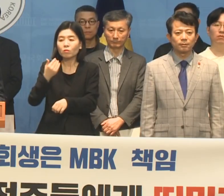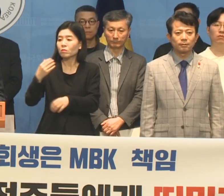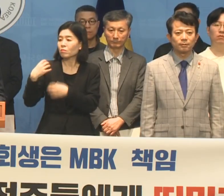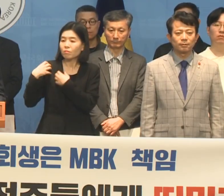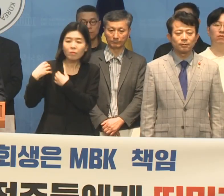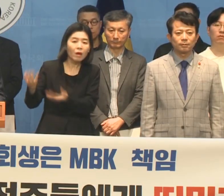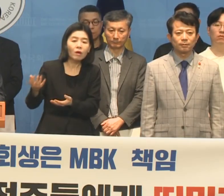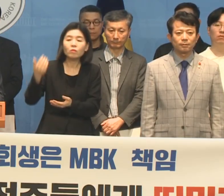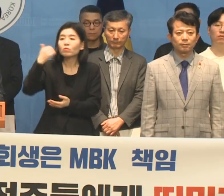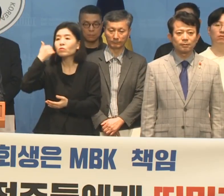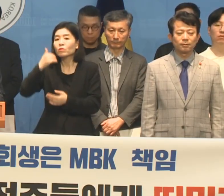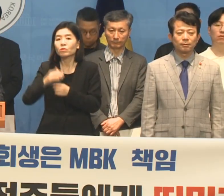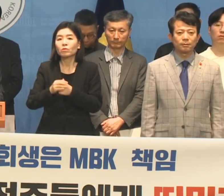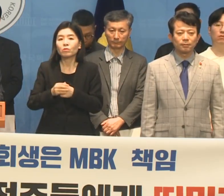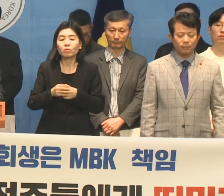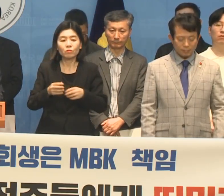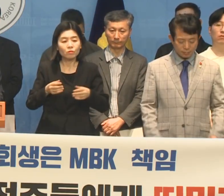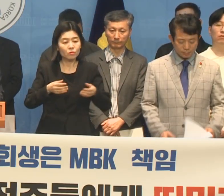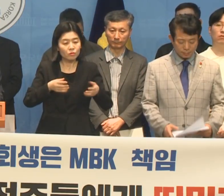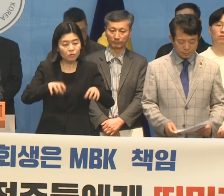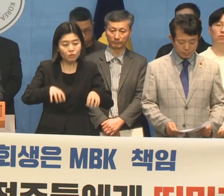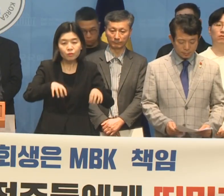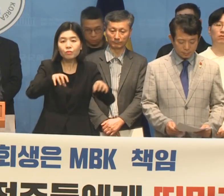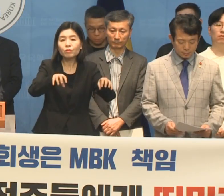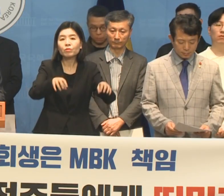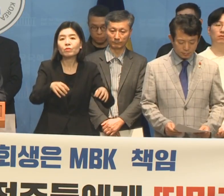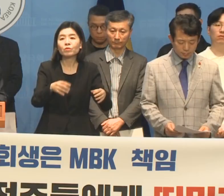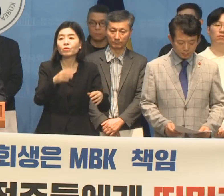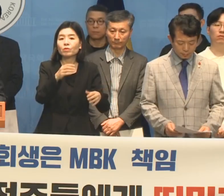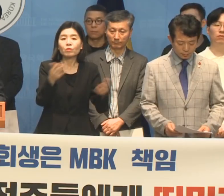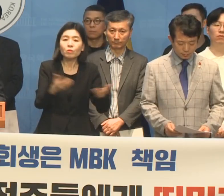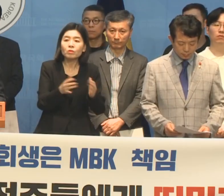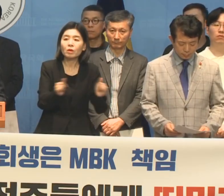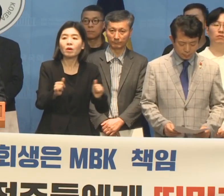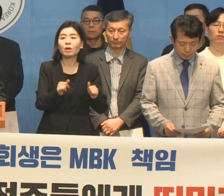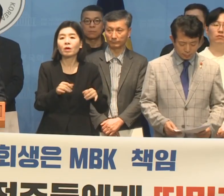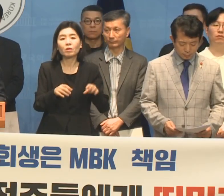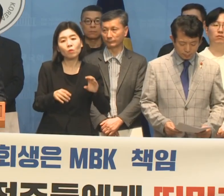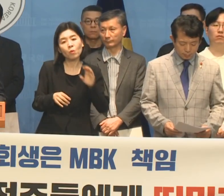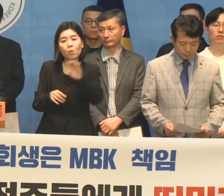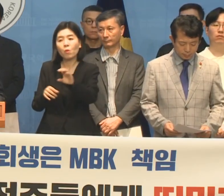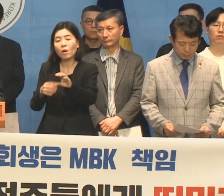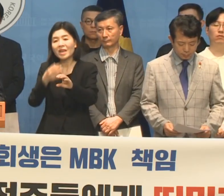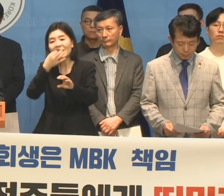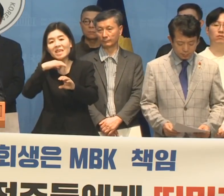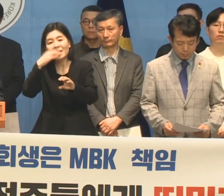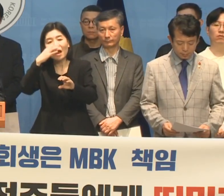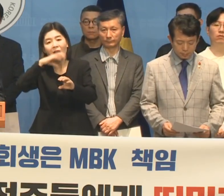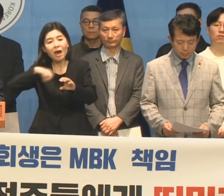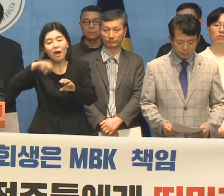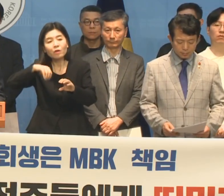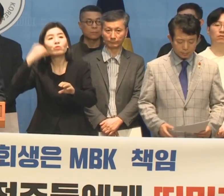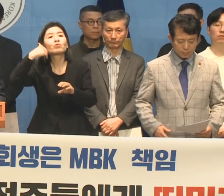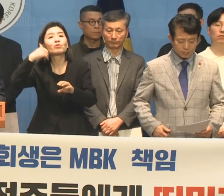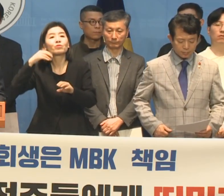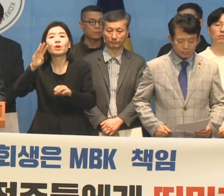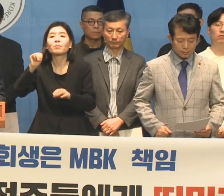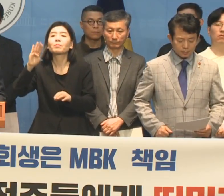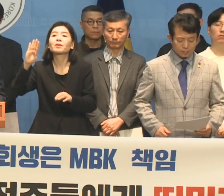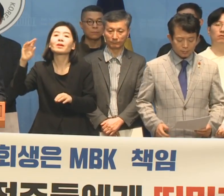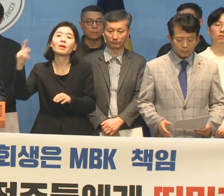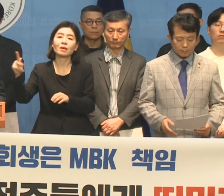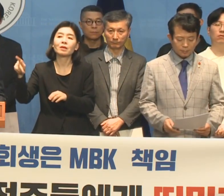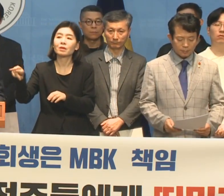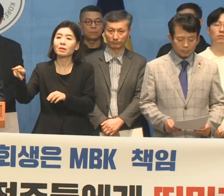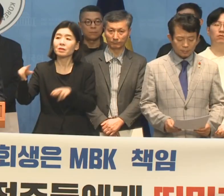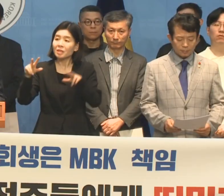합니까? 입점 점주와 노동자, 투자자들이 낸 돈으로 이윤을 벌어간 건 MBK입니다. 그런데 이제